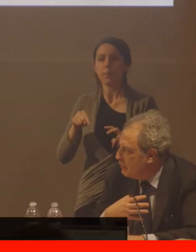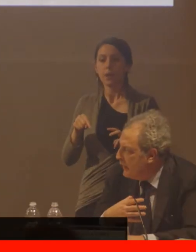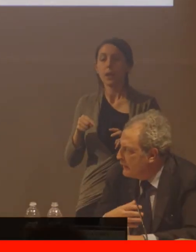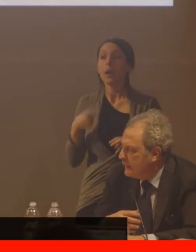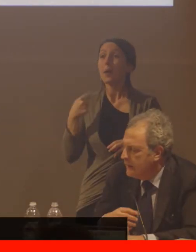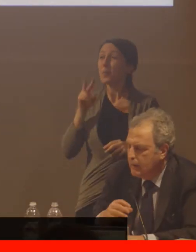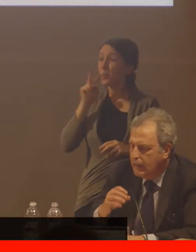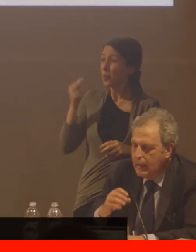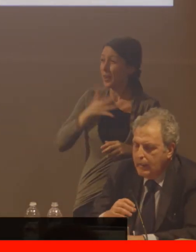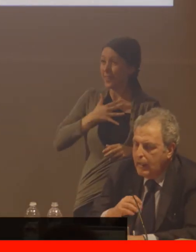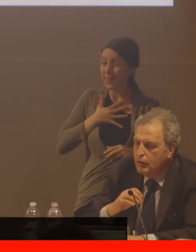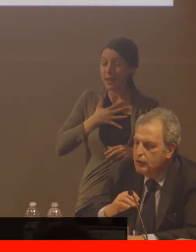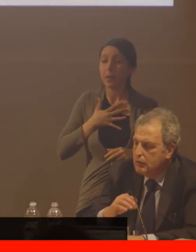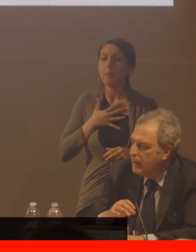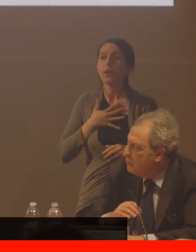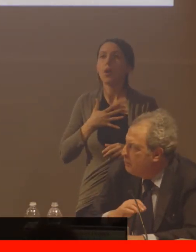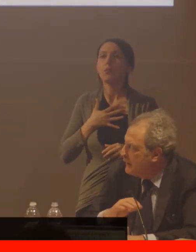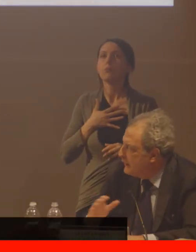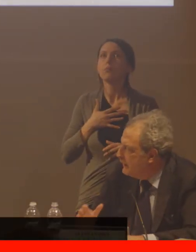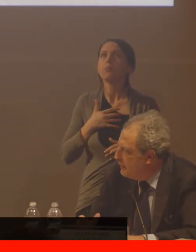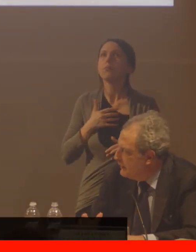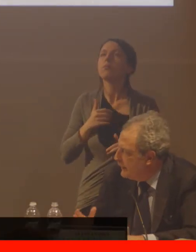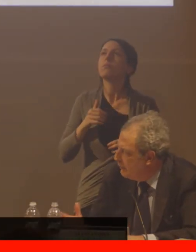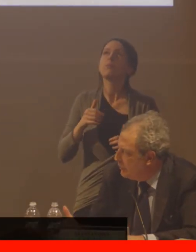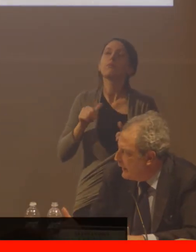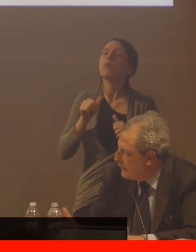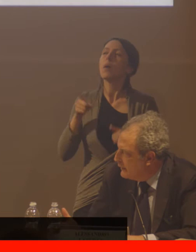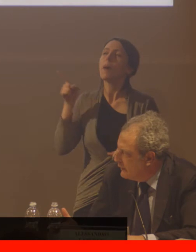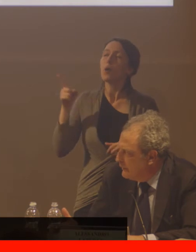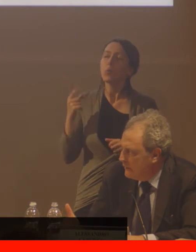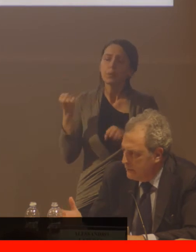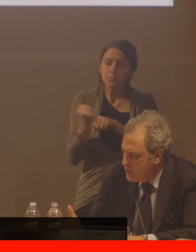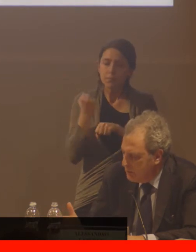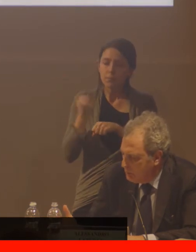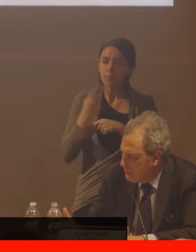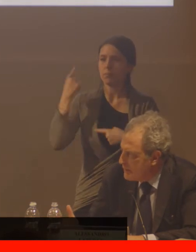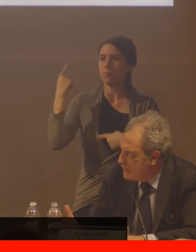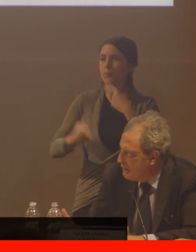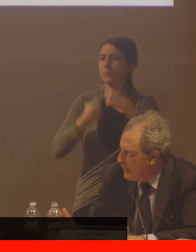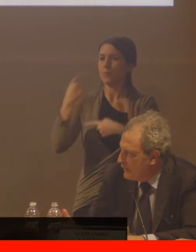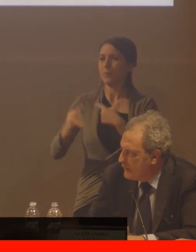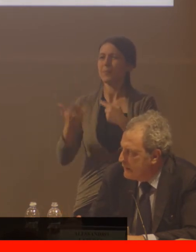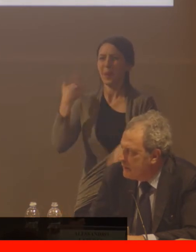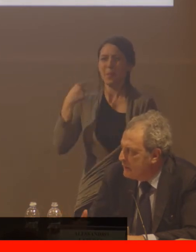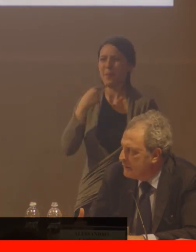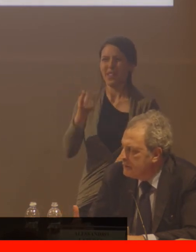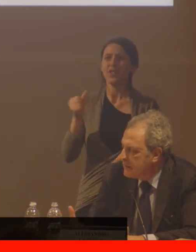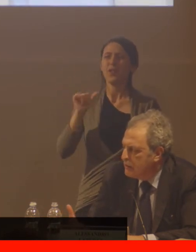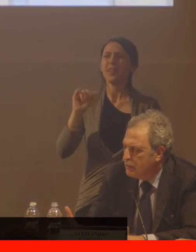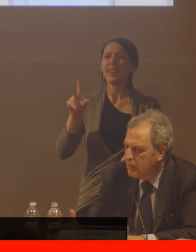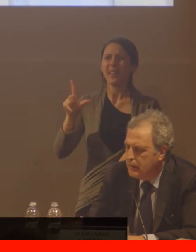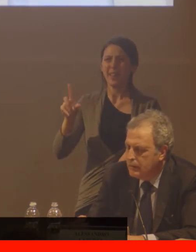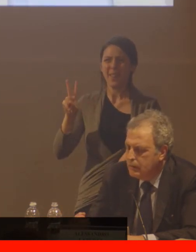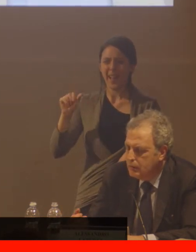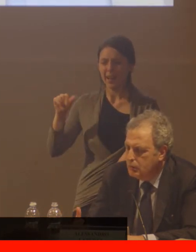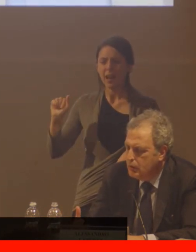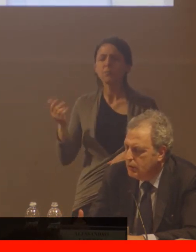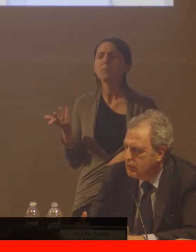mi riguarda, ha continuato perennemente a lavorare. Dicevo prima a Silvana che secondo